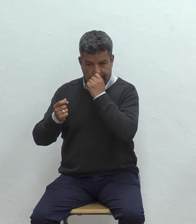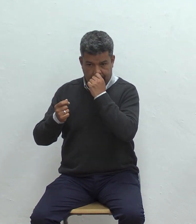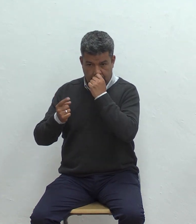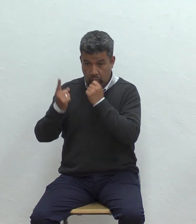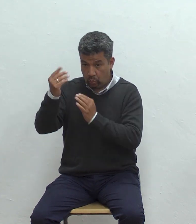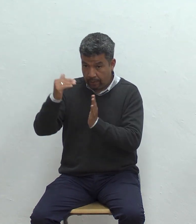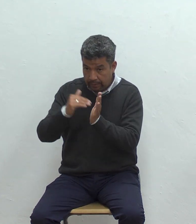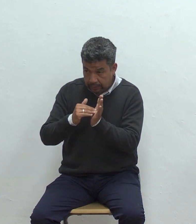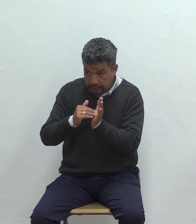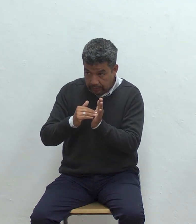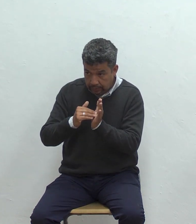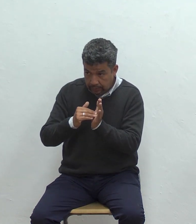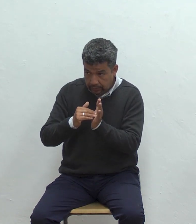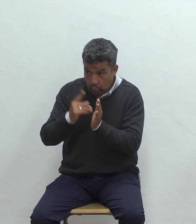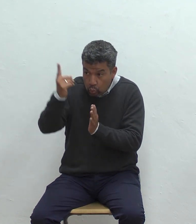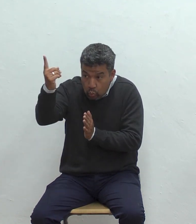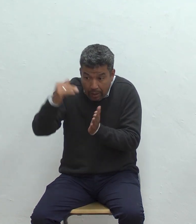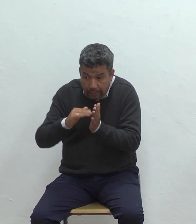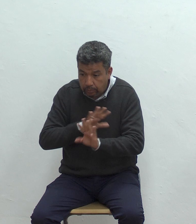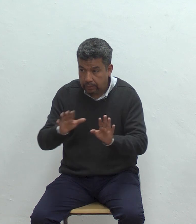Una vez y para siempre.